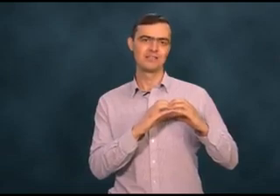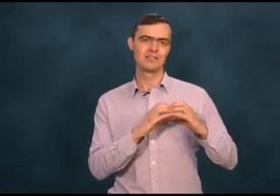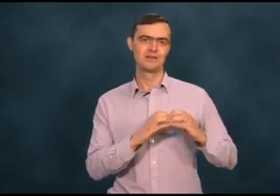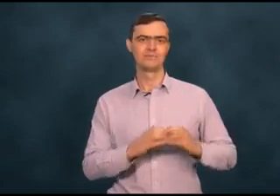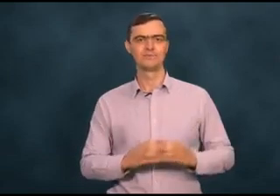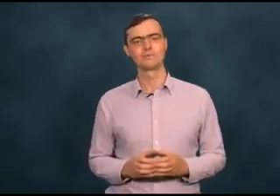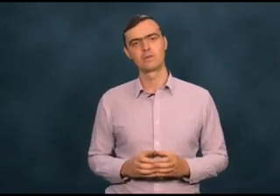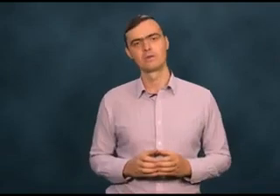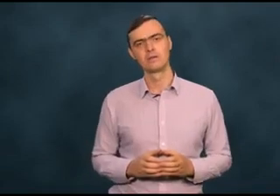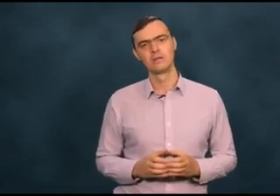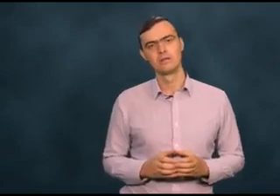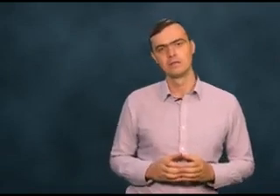veselă.